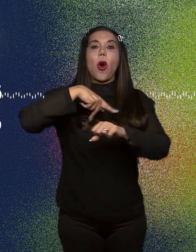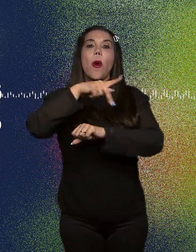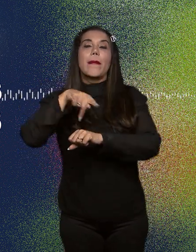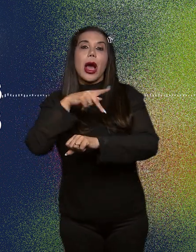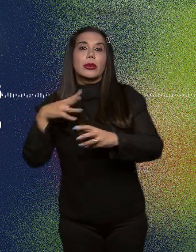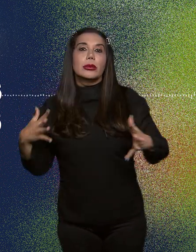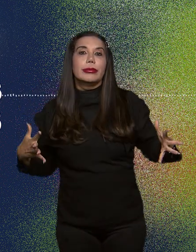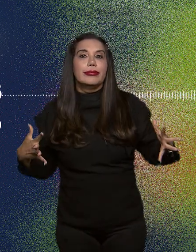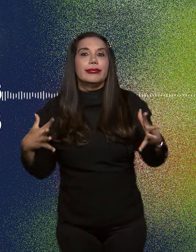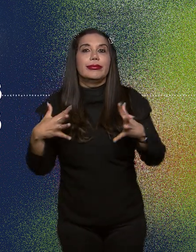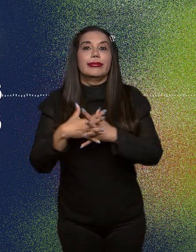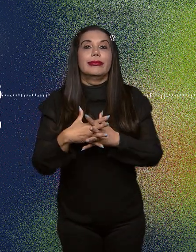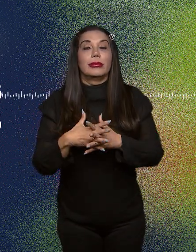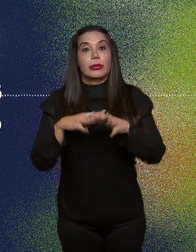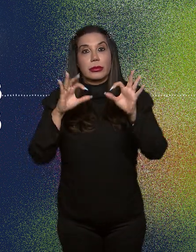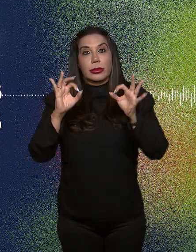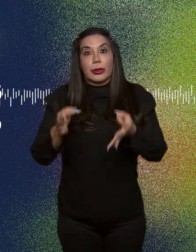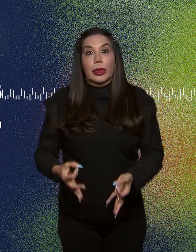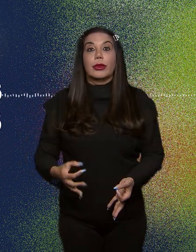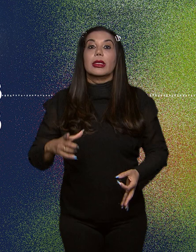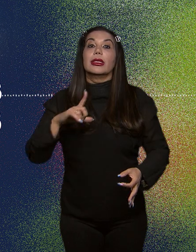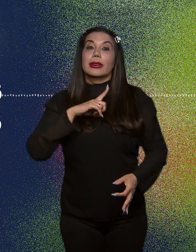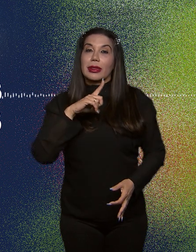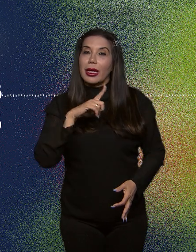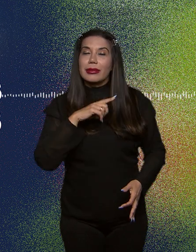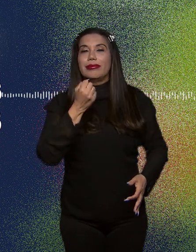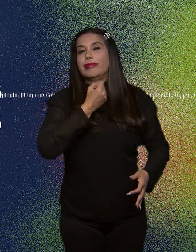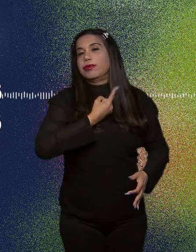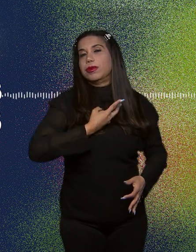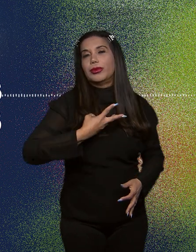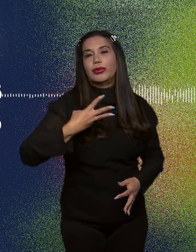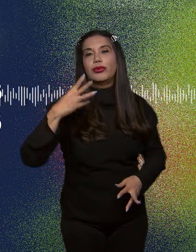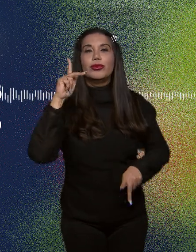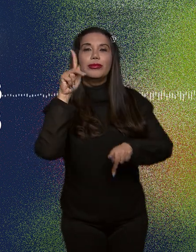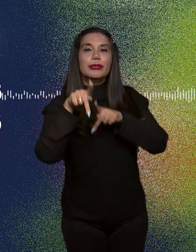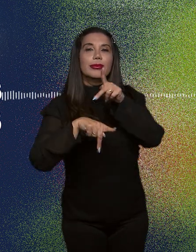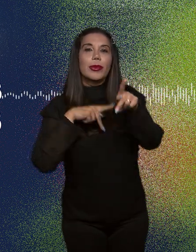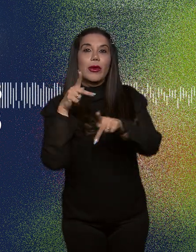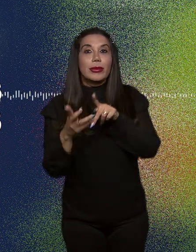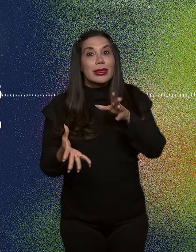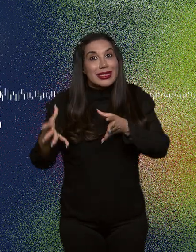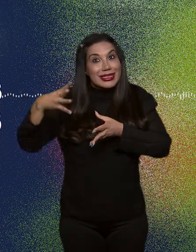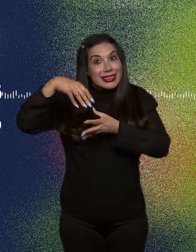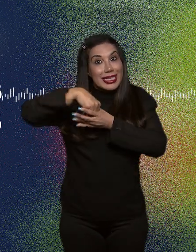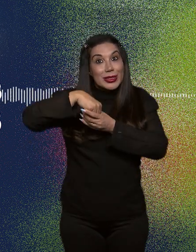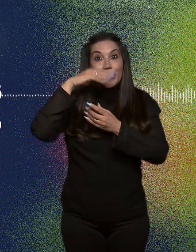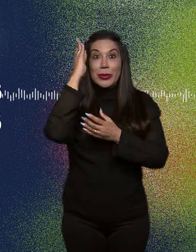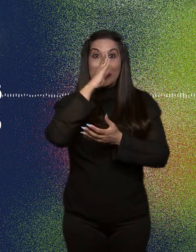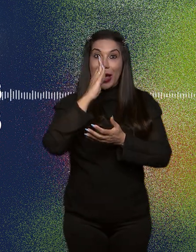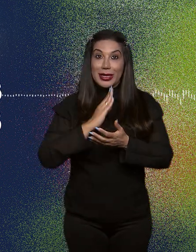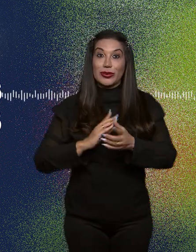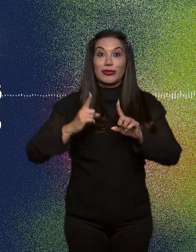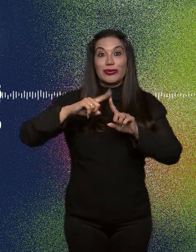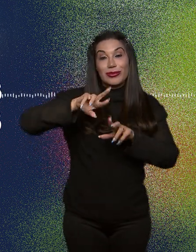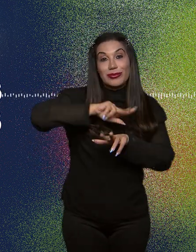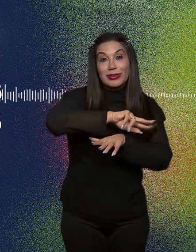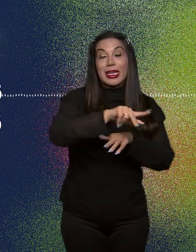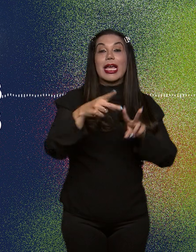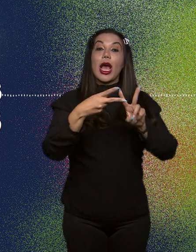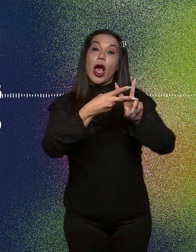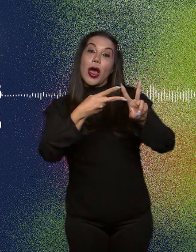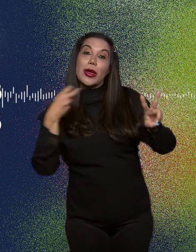país muito complexo. Né? Tem inúmeros povos dentro do nosso país, né?